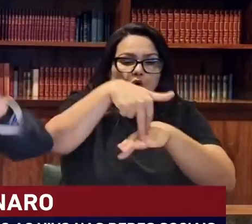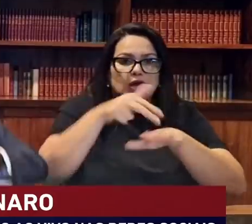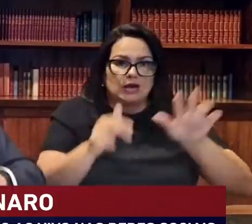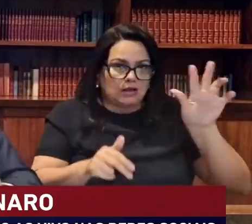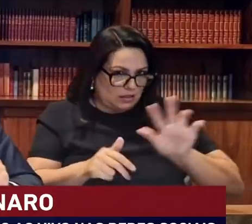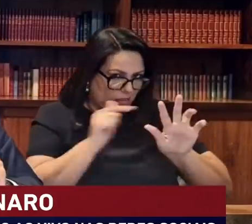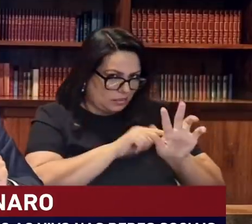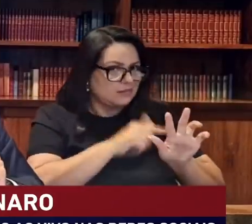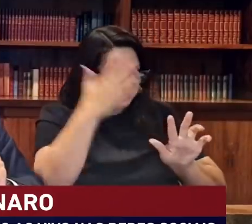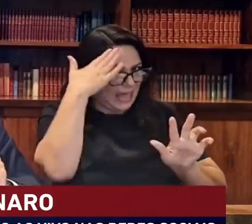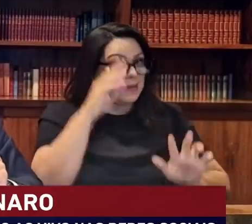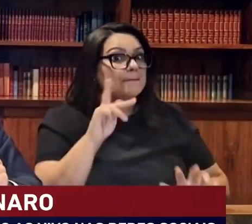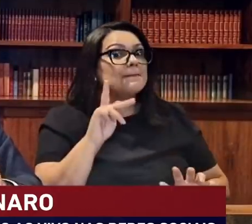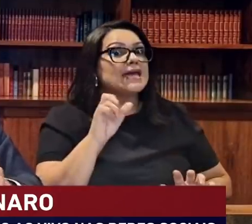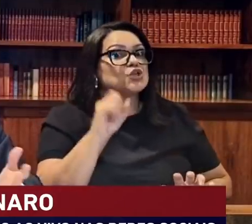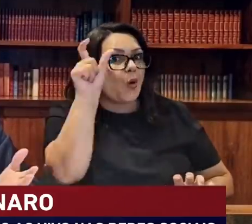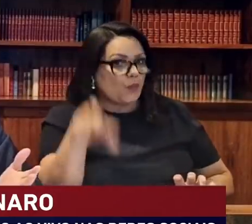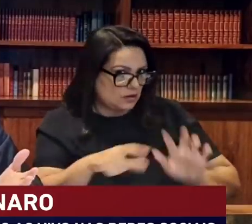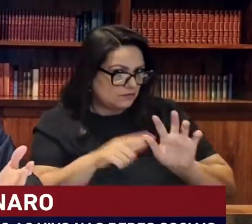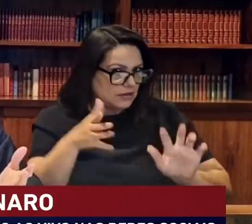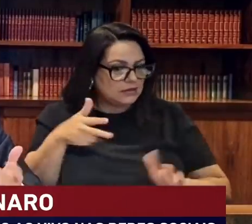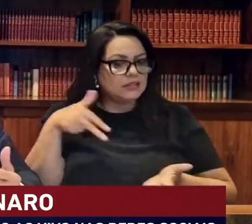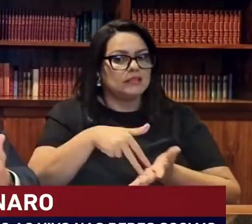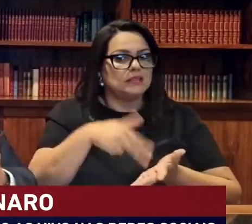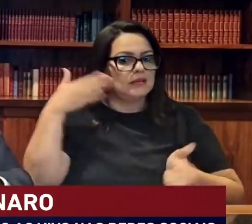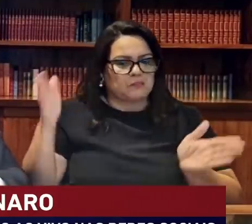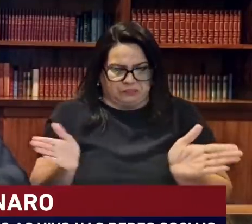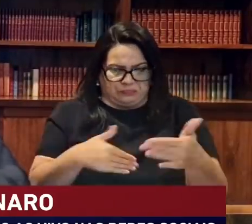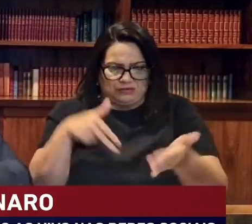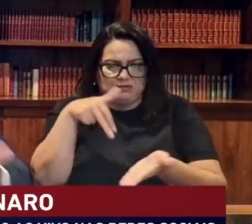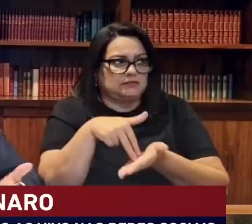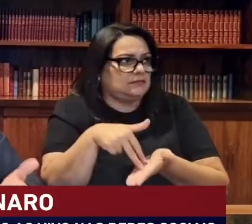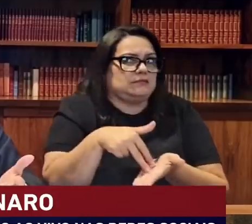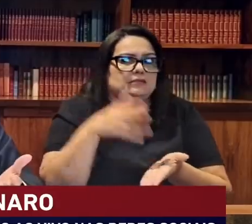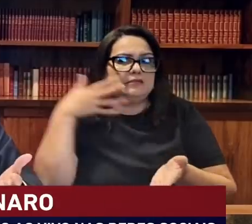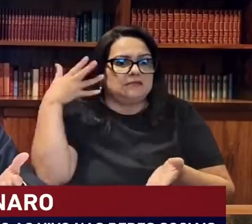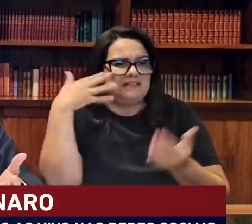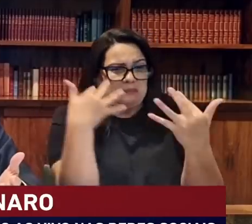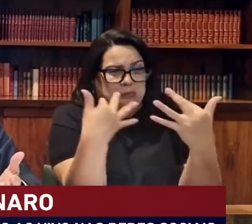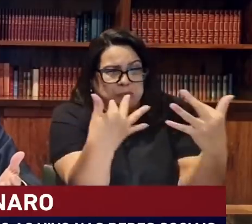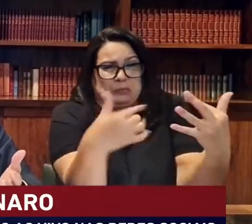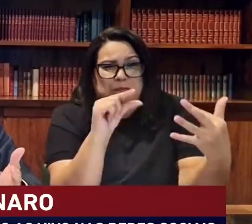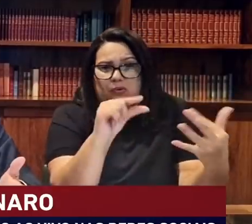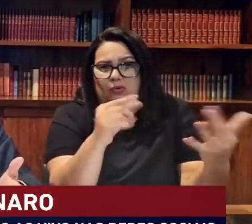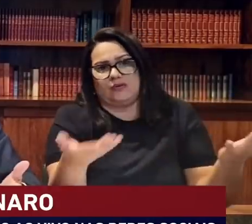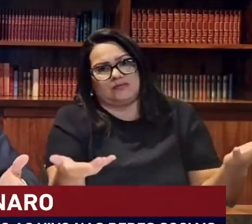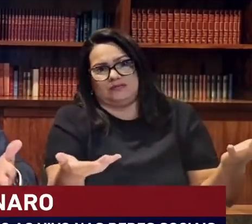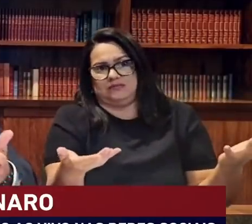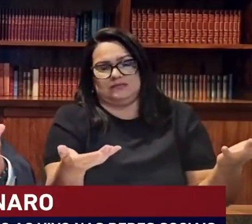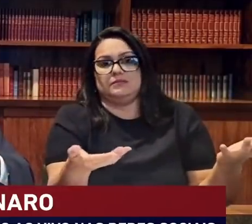aquela pessoa discursar lá. Não tinha quase ninguém. Ou seja, nós estamos dando dignidade ao